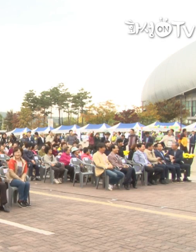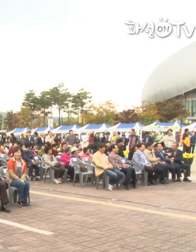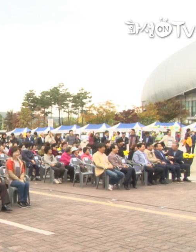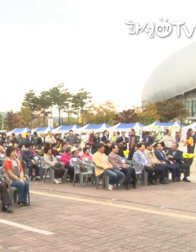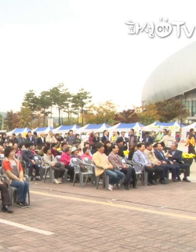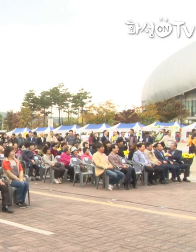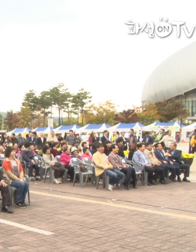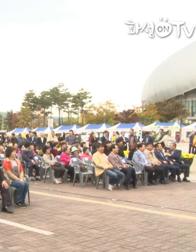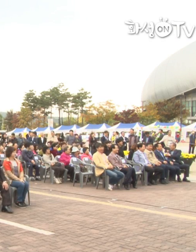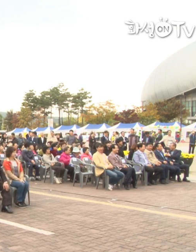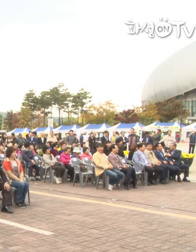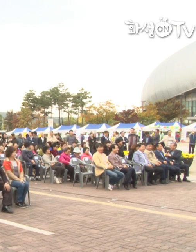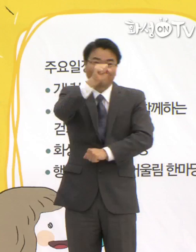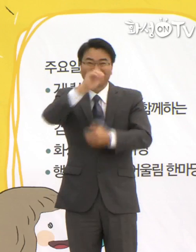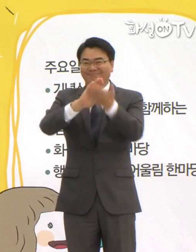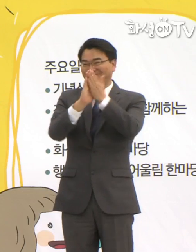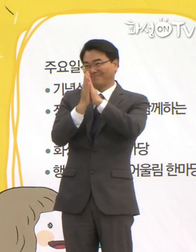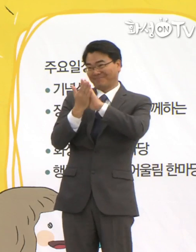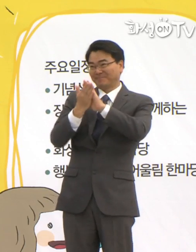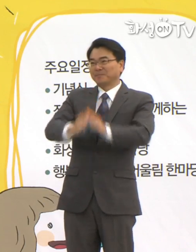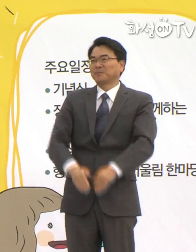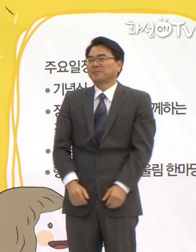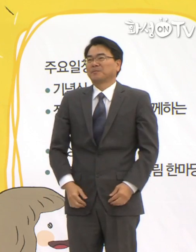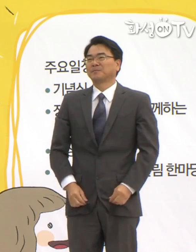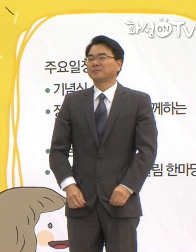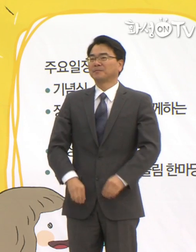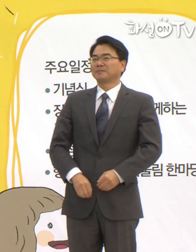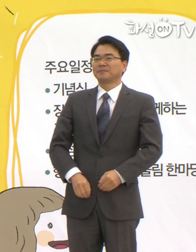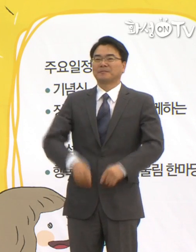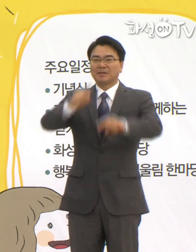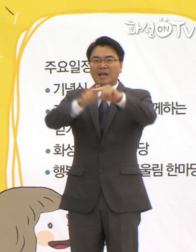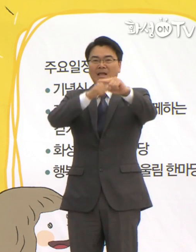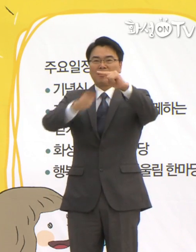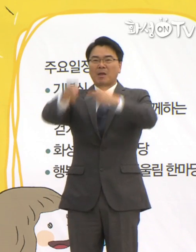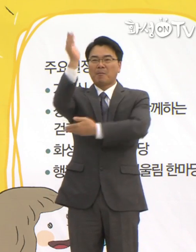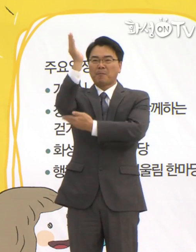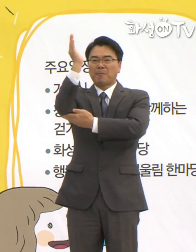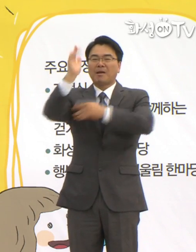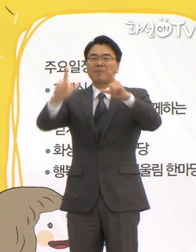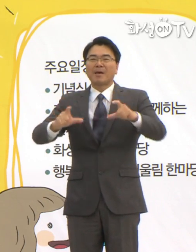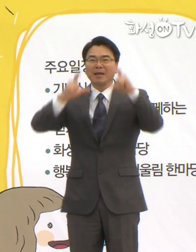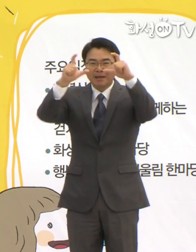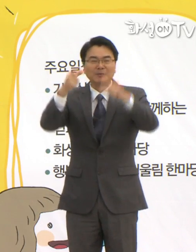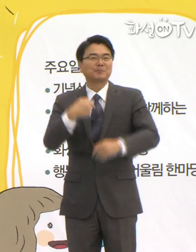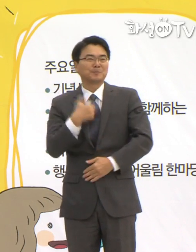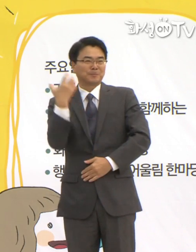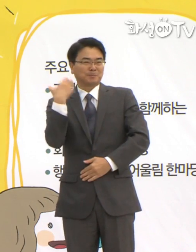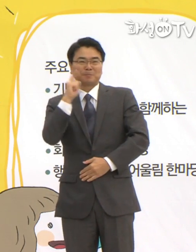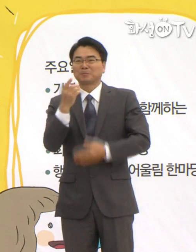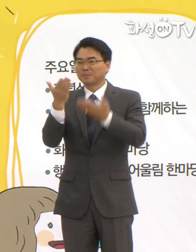예, 이제 분위기가 좀 만들어진 것 같군요. 예, 저기 대회사를 말씀드리고 개회선언을 제가 하도록